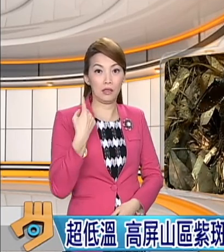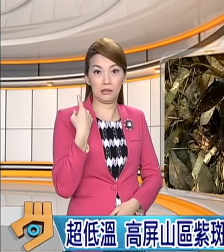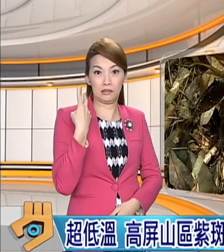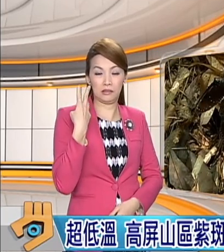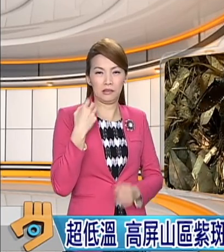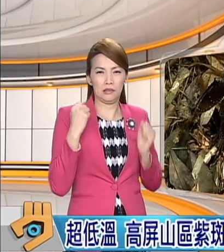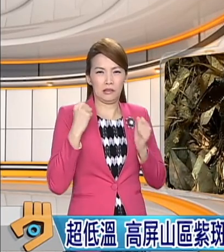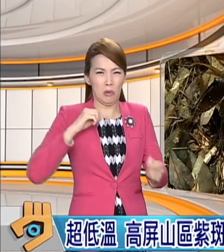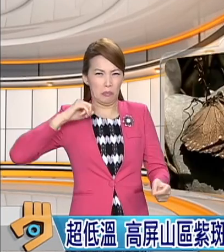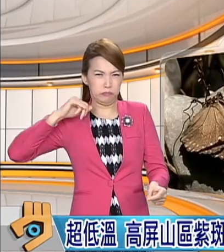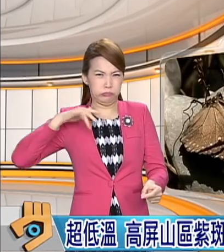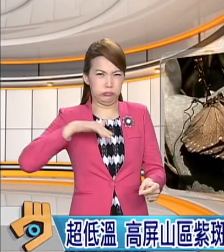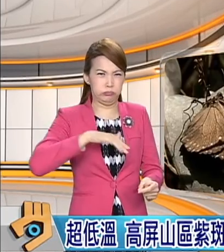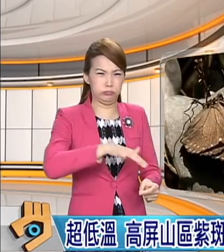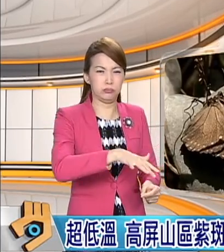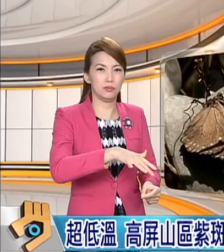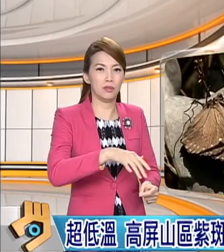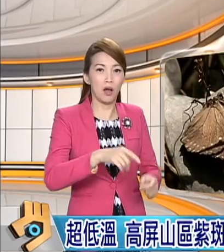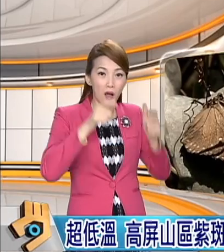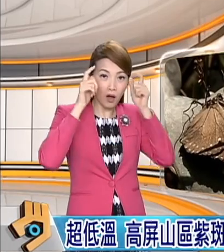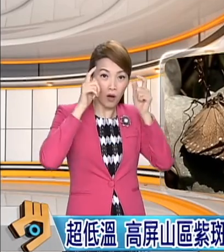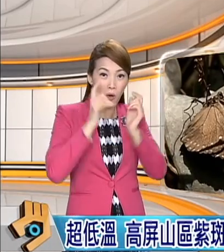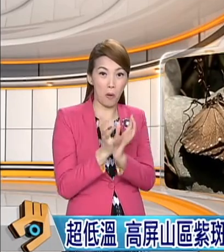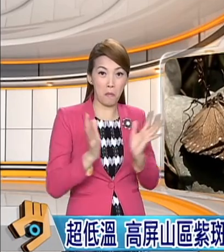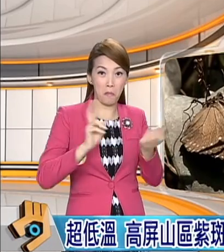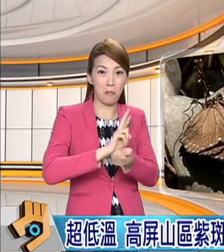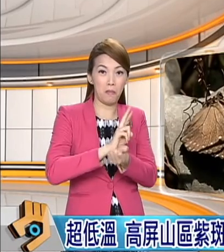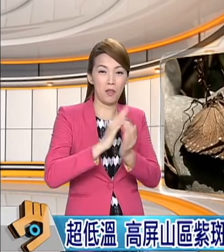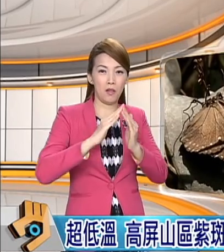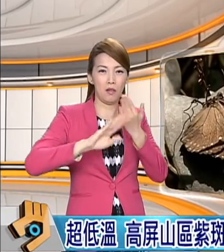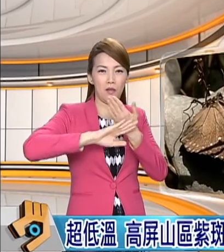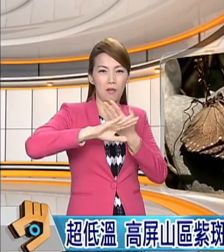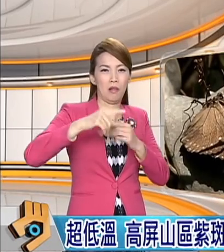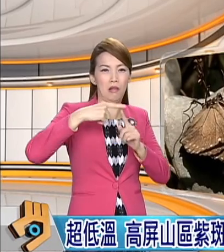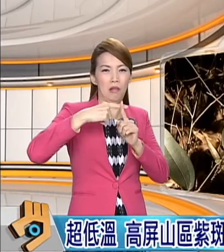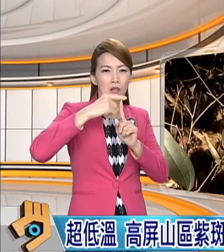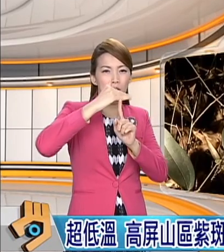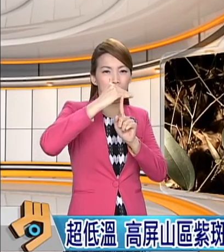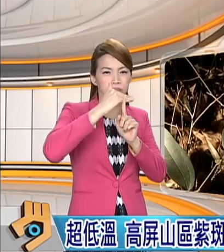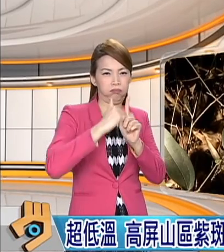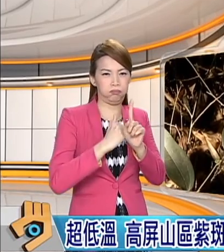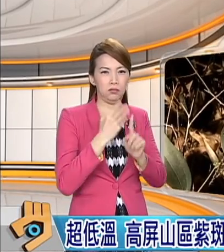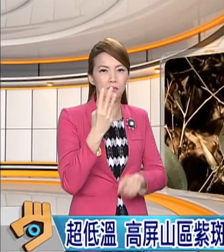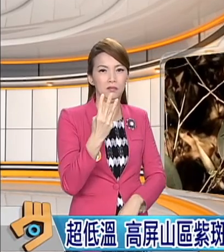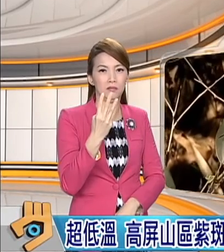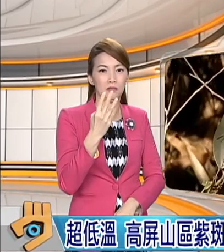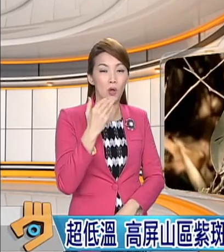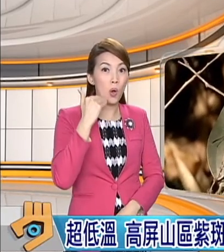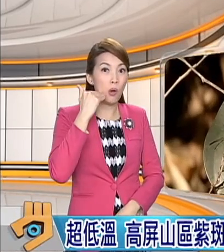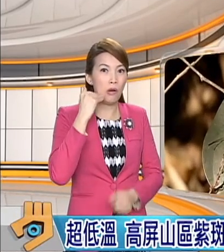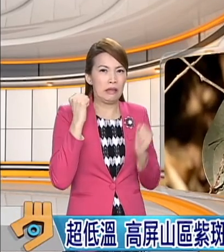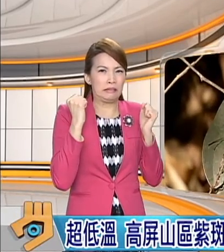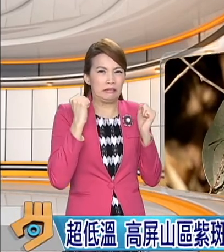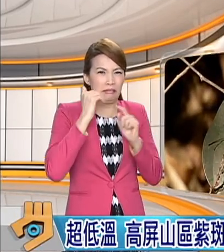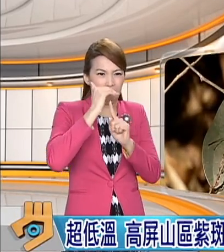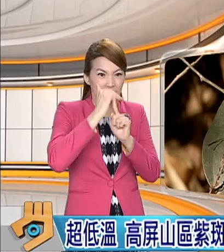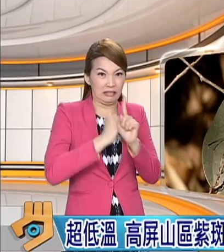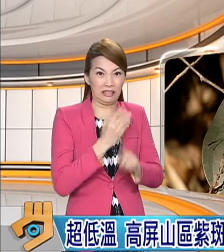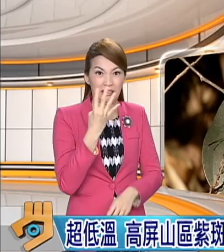袭，高雄茂林区户外温度降到只剩下3度，而紫斑蝶临界死